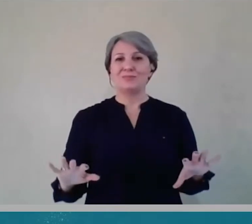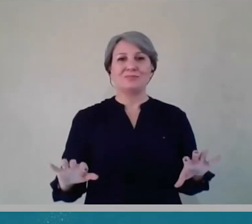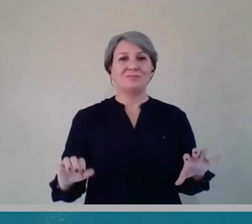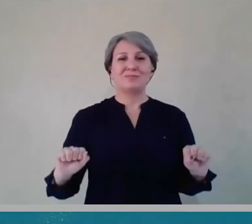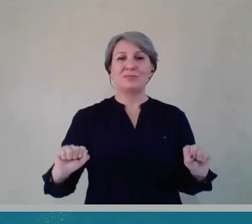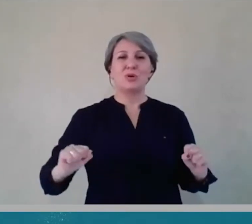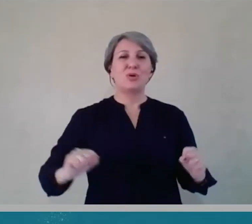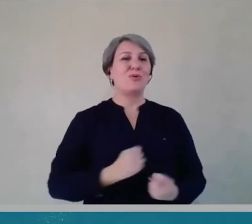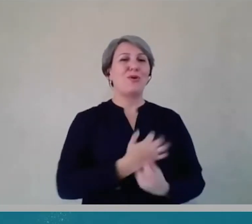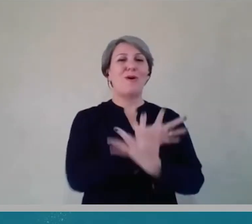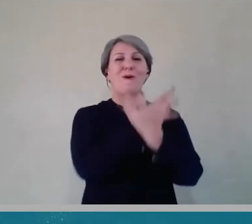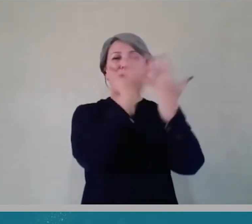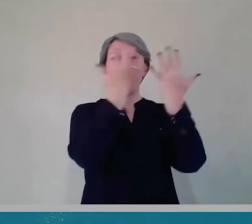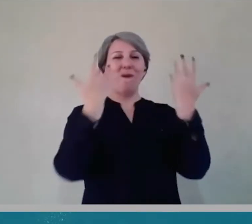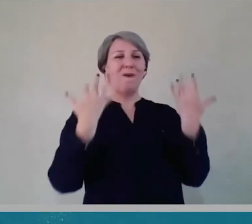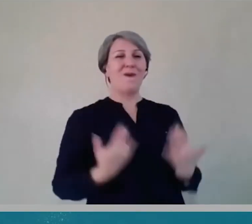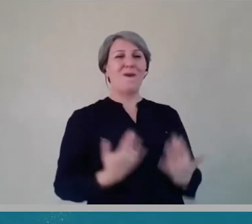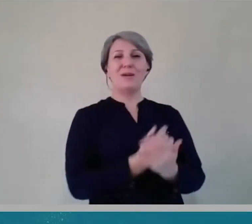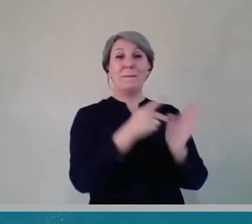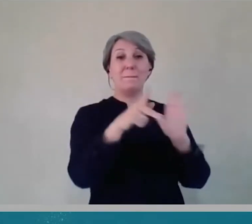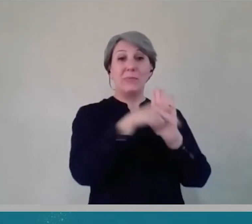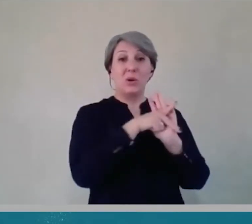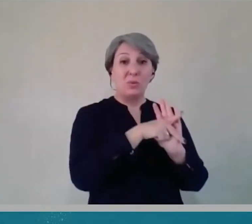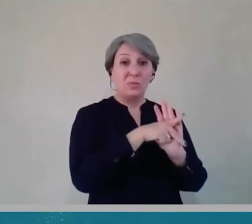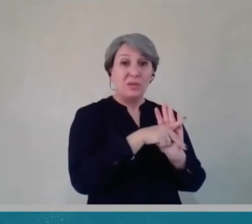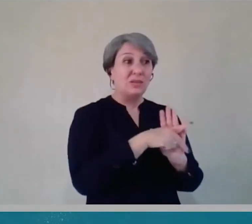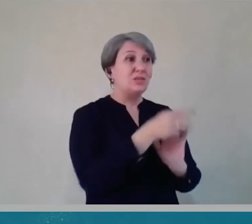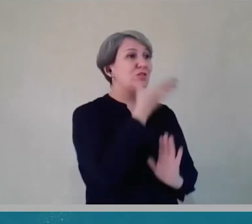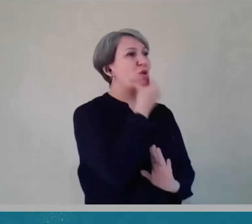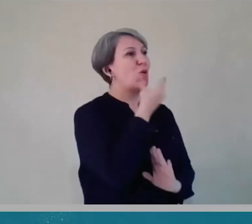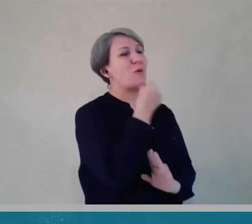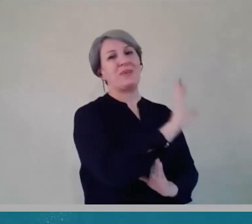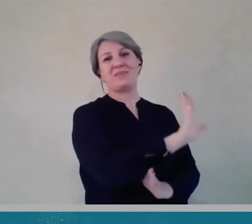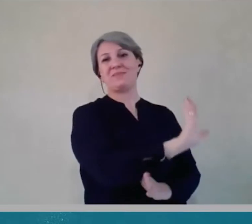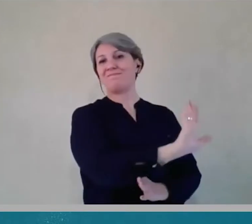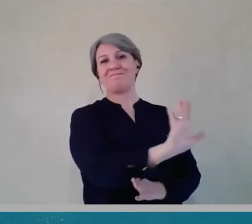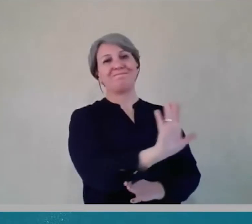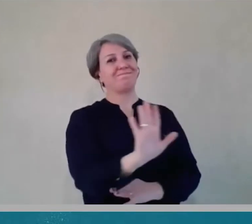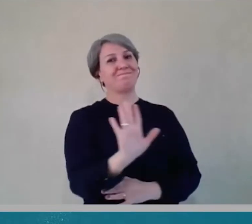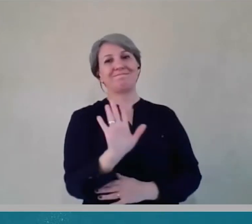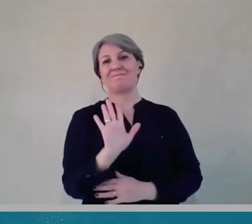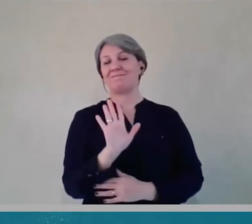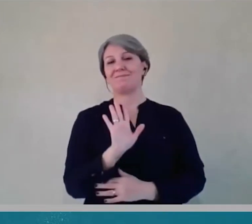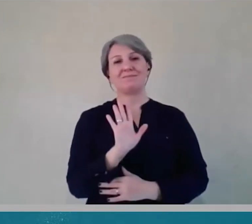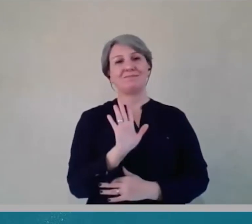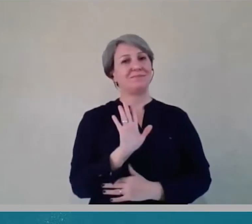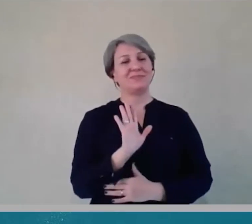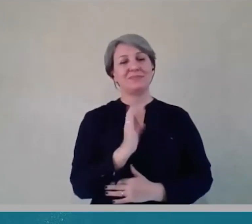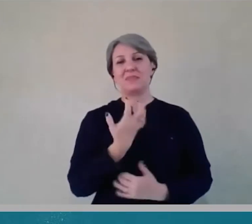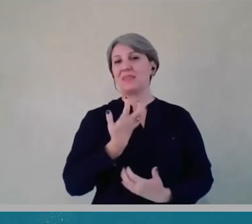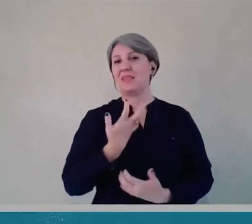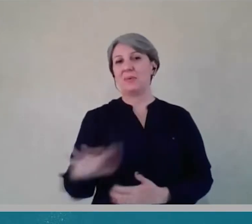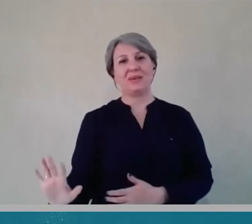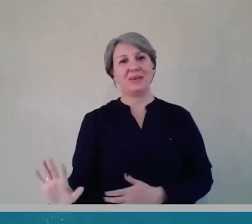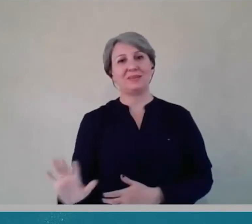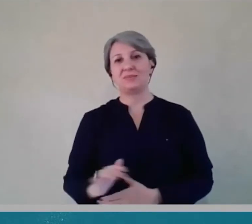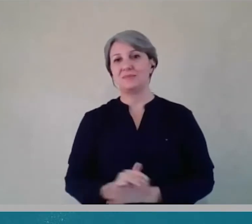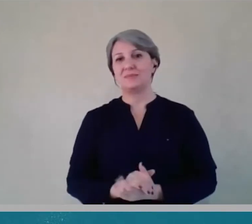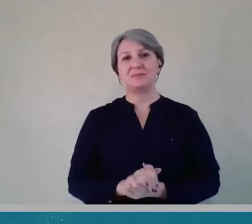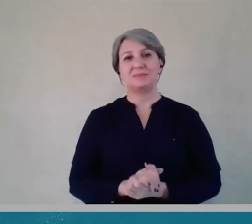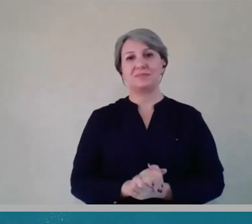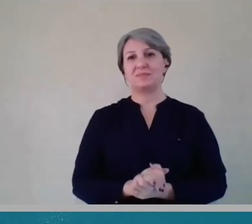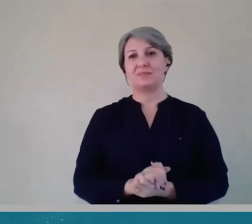aqui na terra para fazer a minha própria vontade, nem busco a glória dos homens. Eu estou aqui para fazer